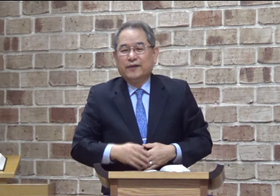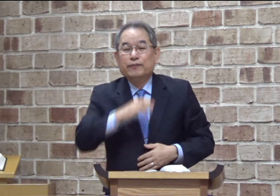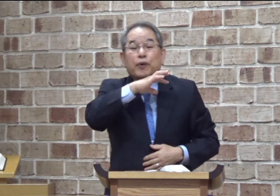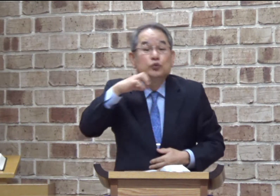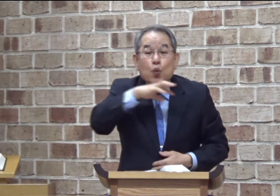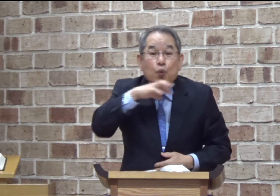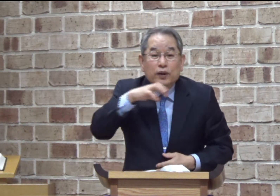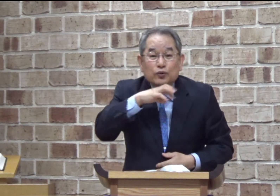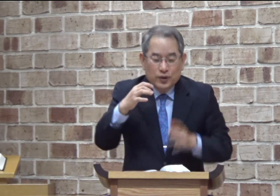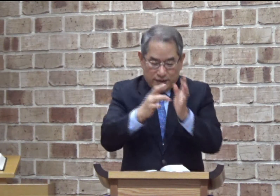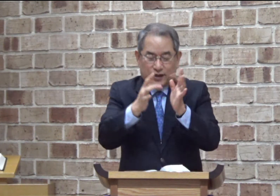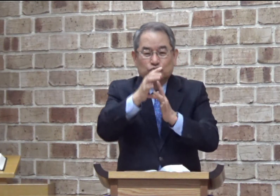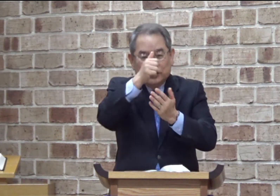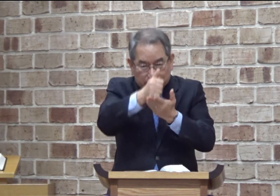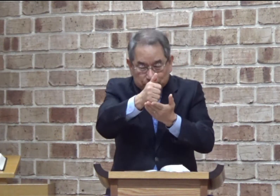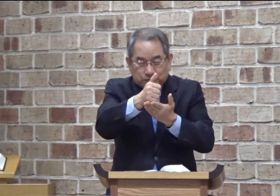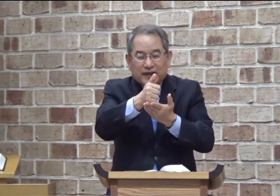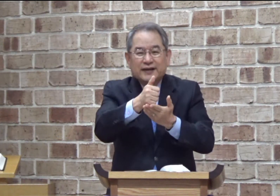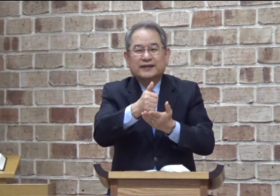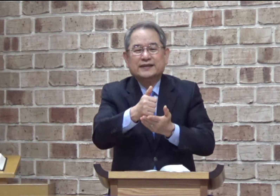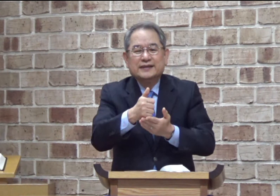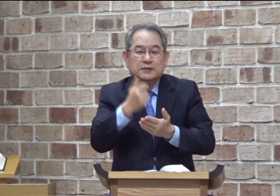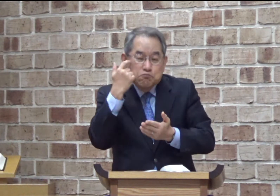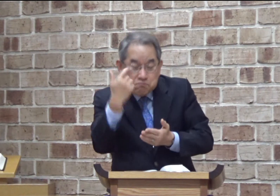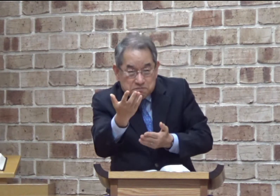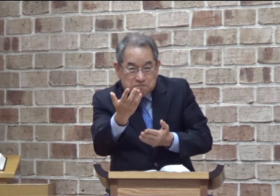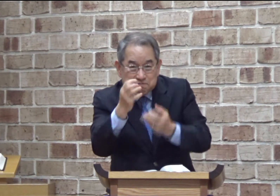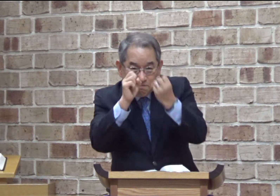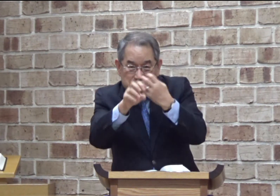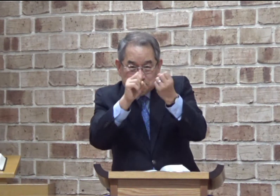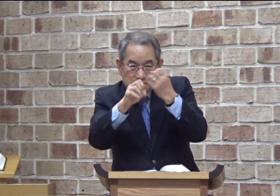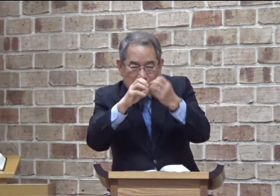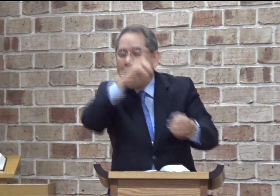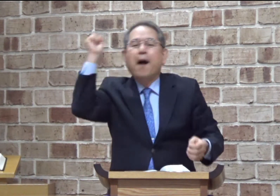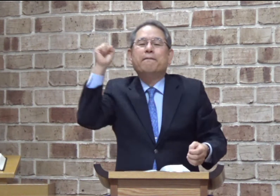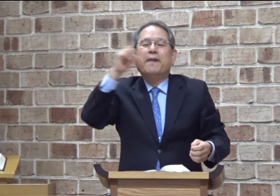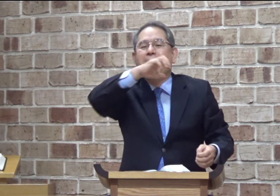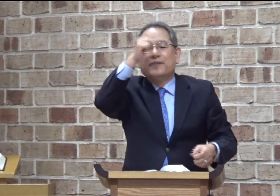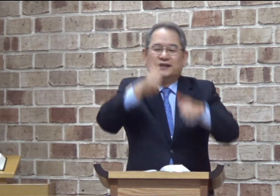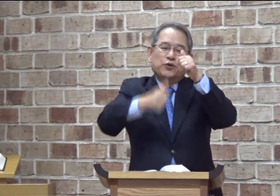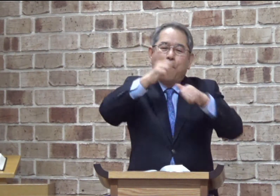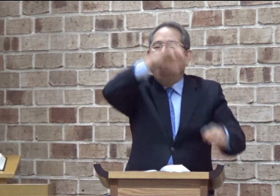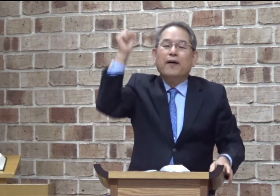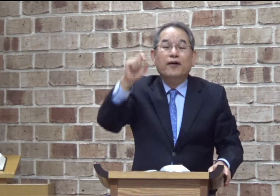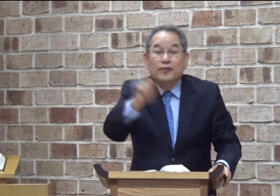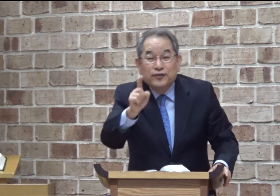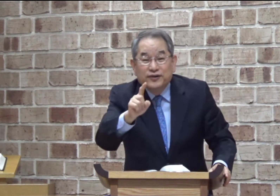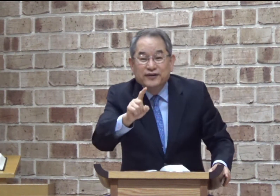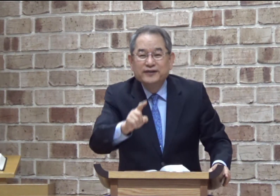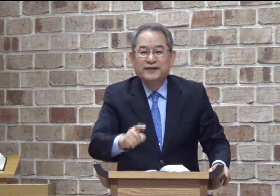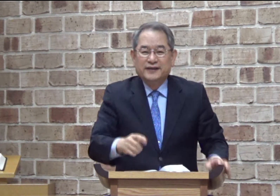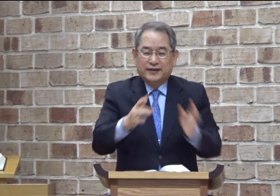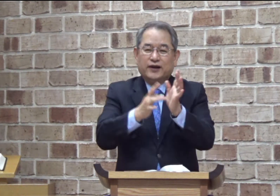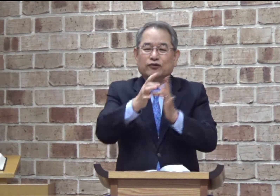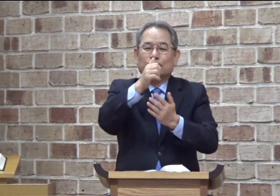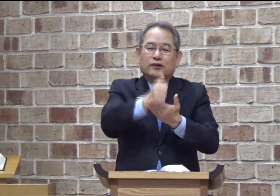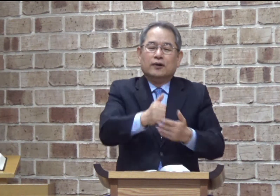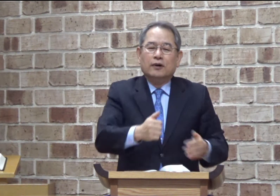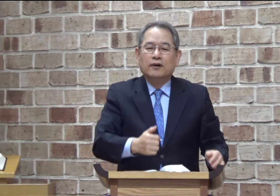베드로는 예수님의 질문에 잘 대답했습니다. 그래서 예수님께서 내가